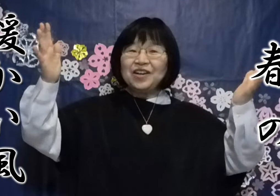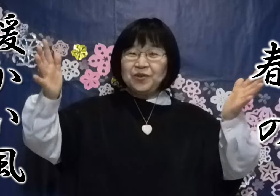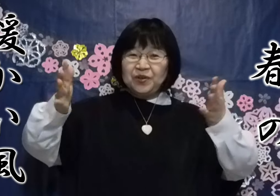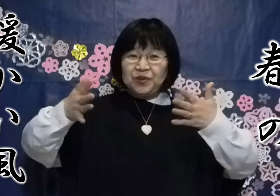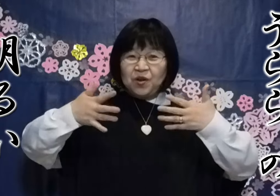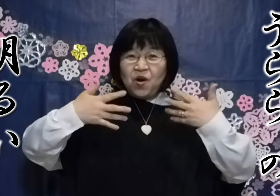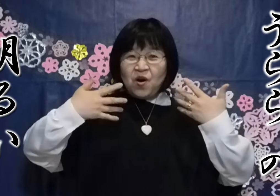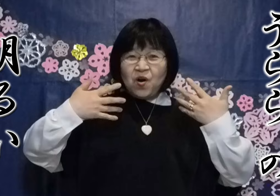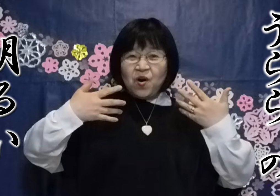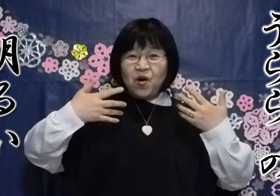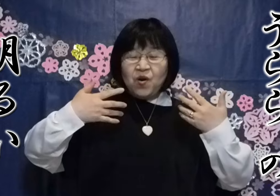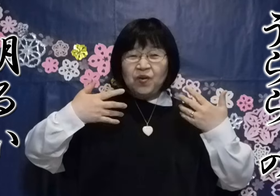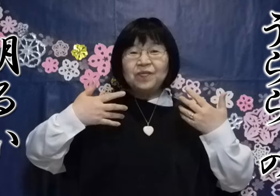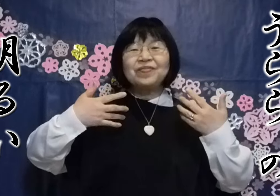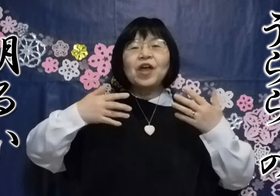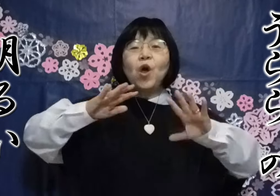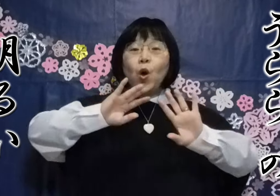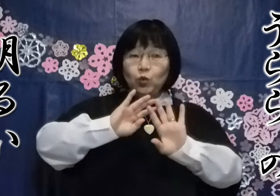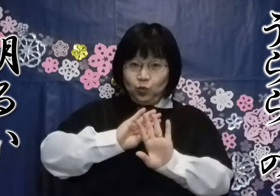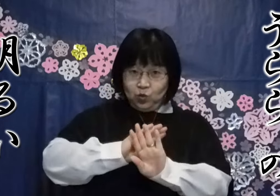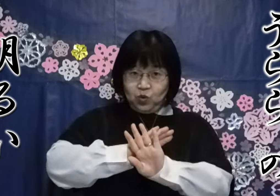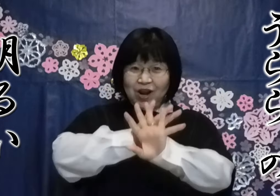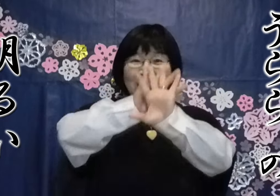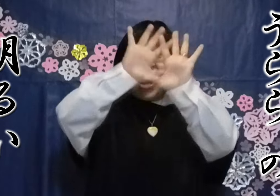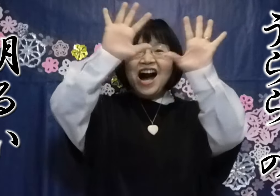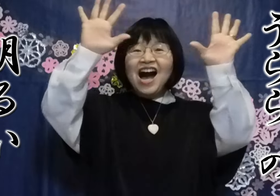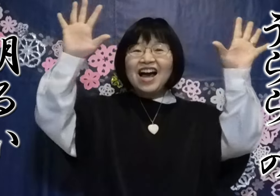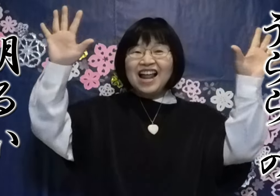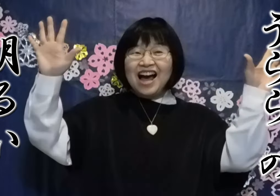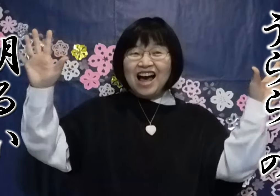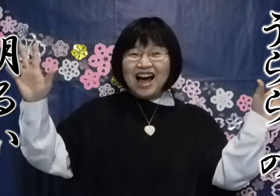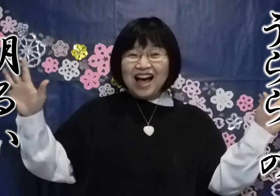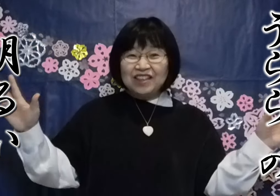春のうららの